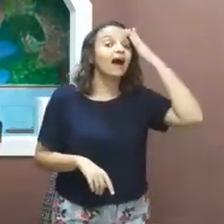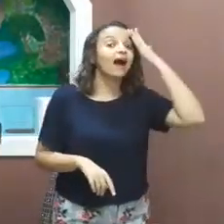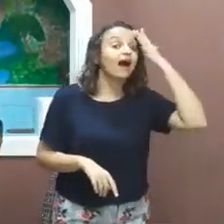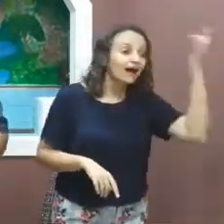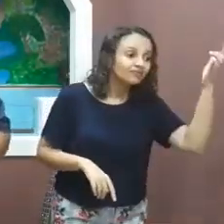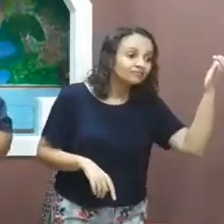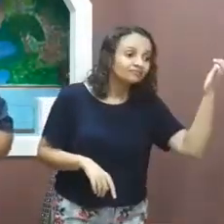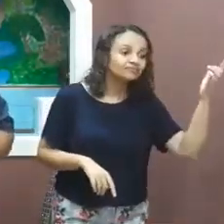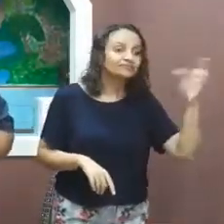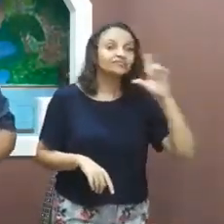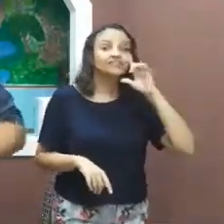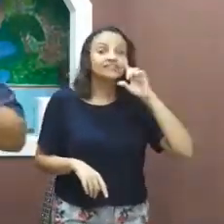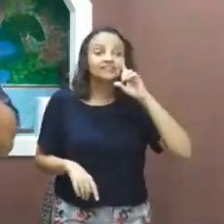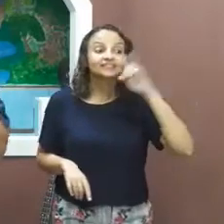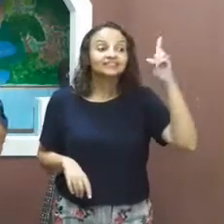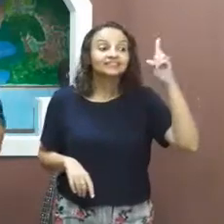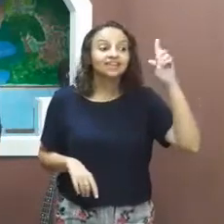que é isso?